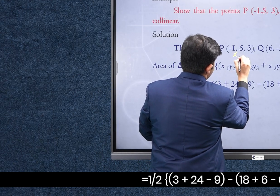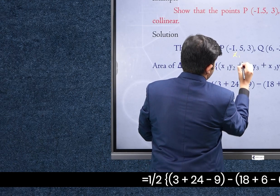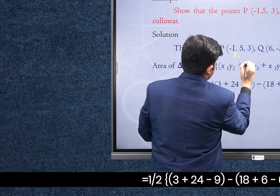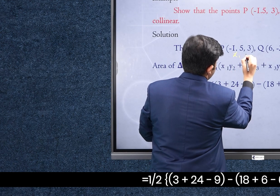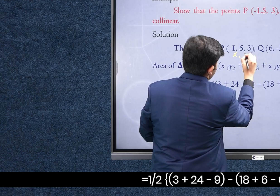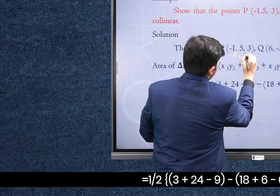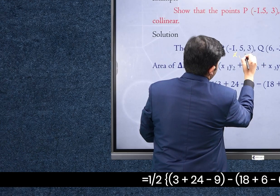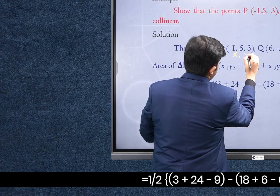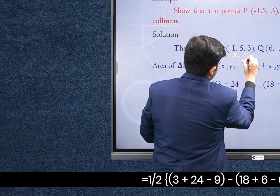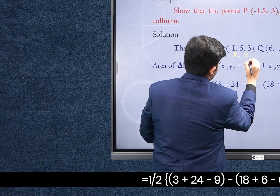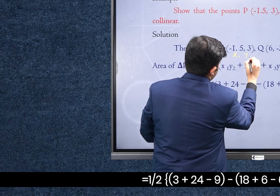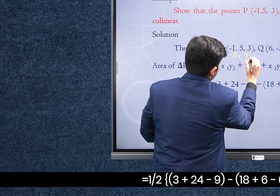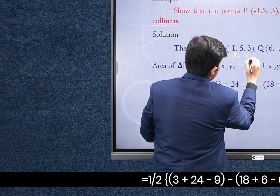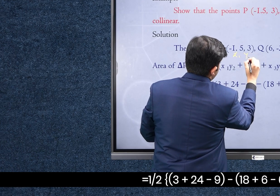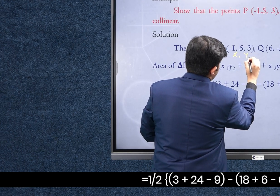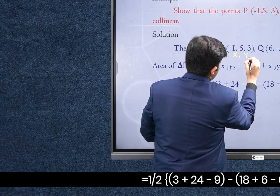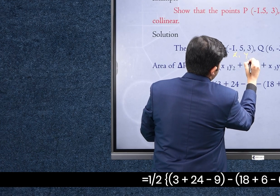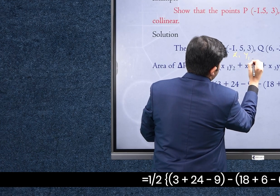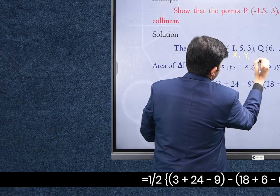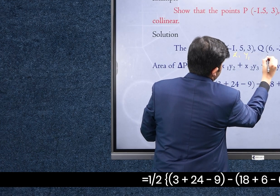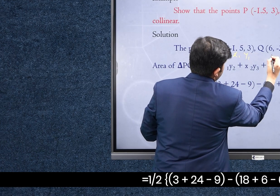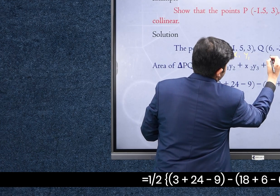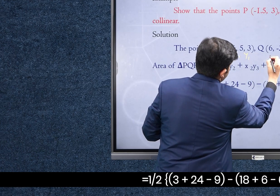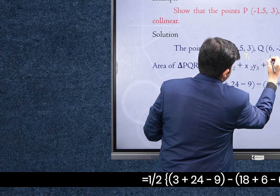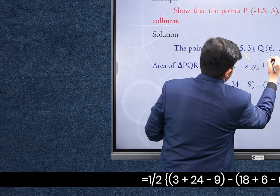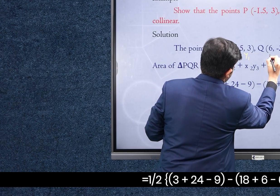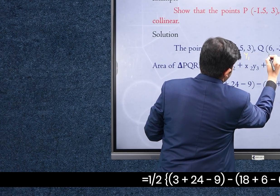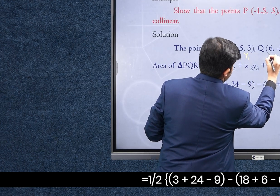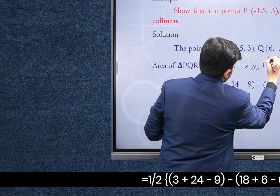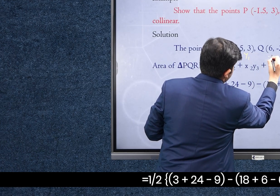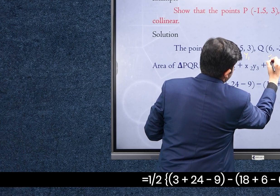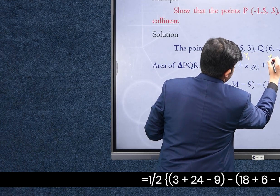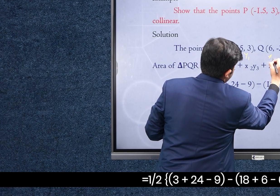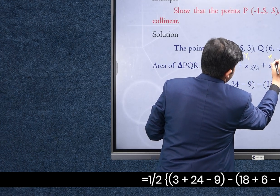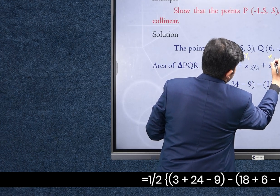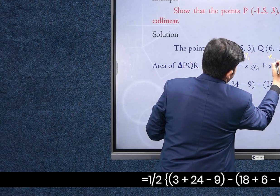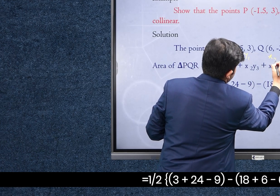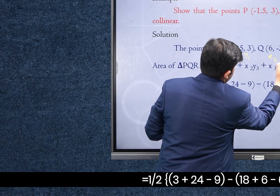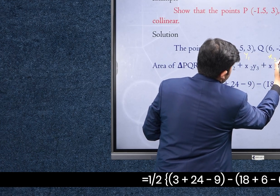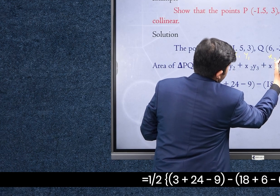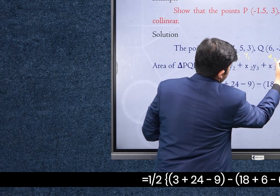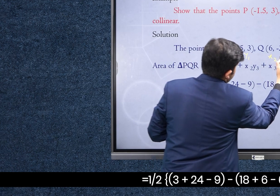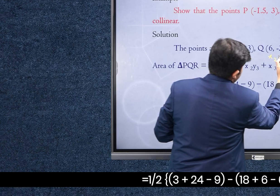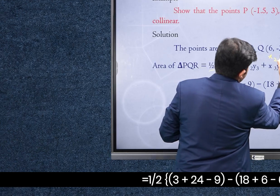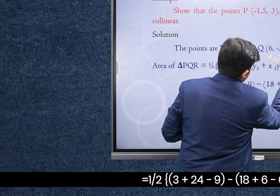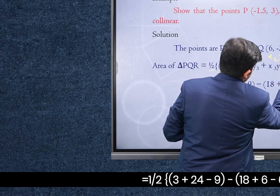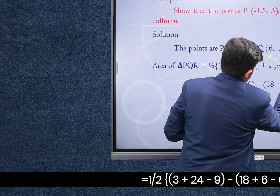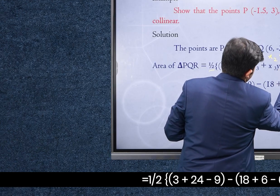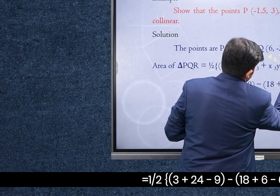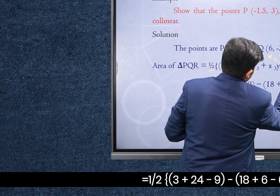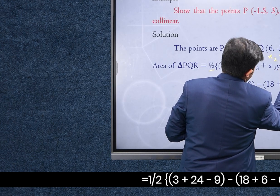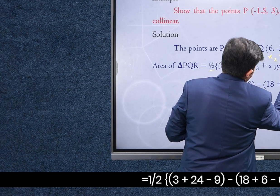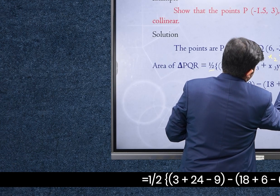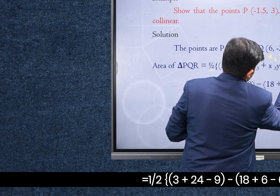प्लस 24 माइनस 9 माइनस 18 प्लस 6 माइनस 6 कर्ली ब्रैकेट